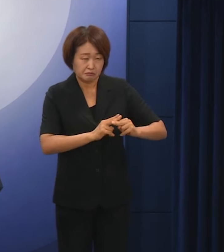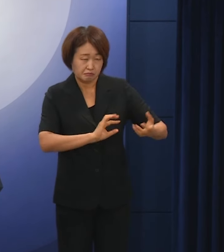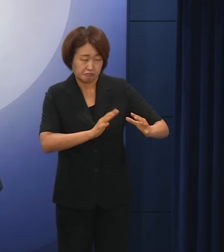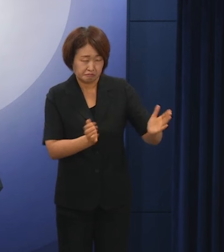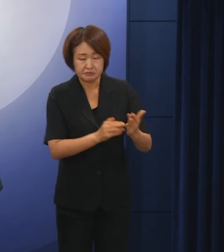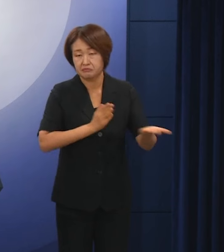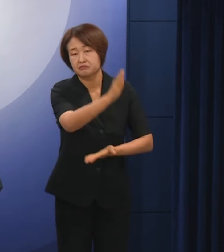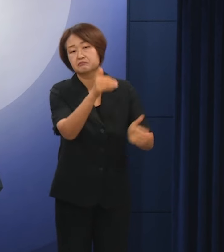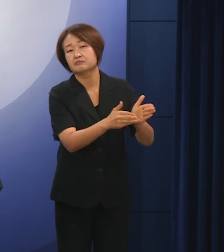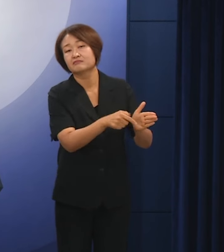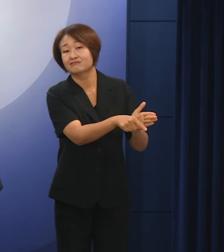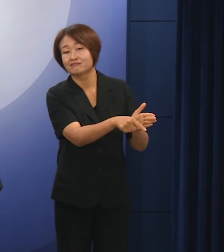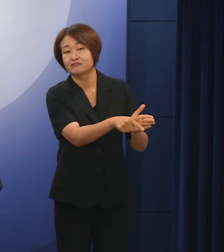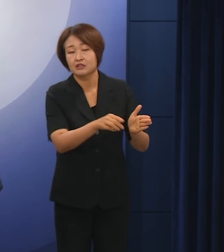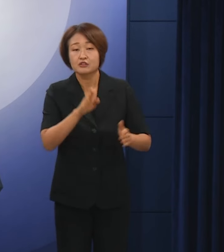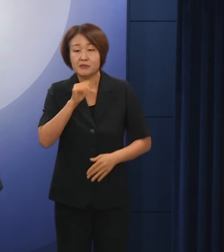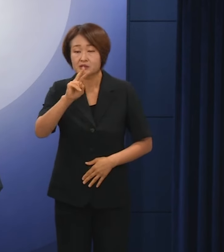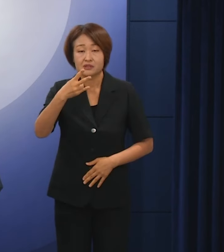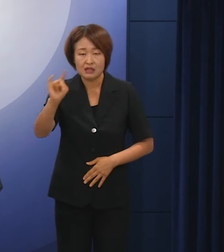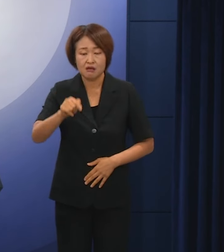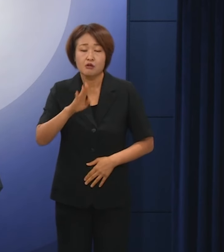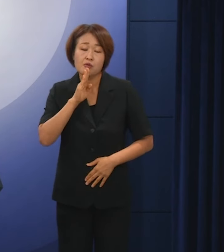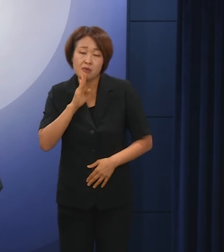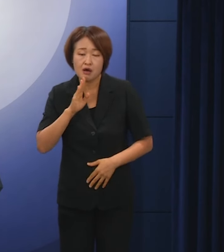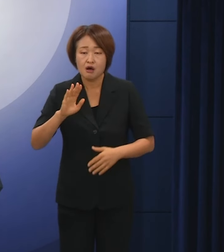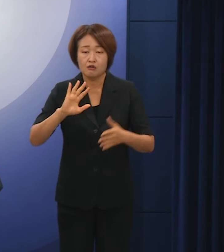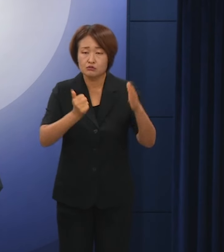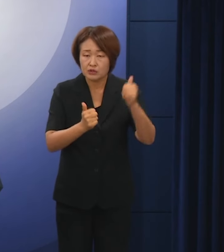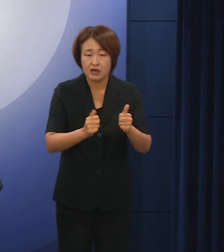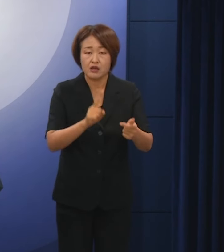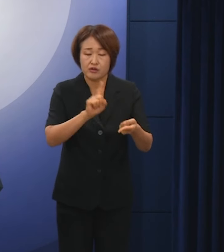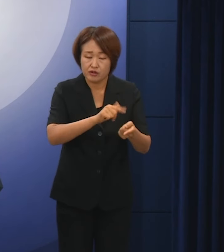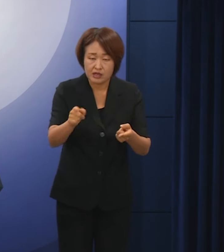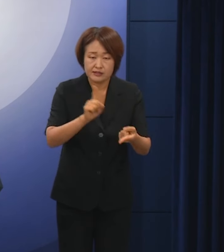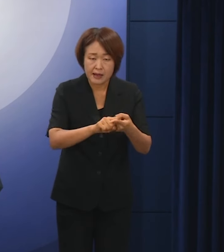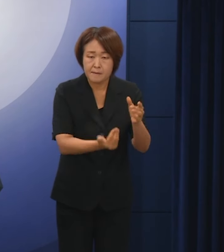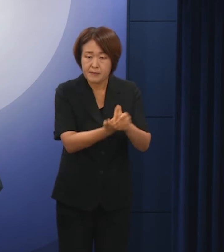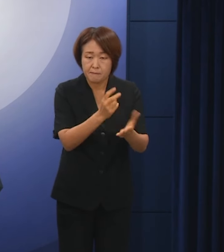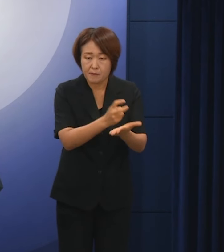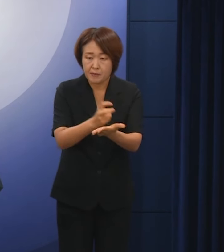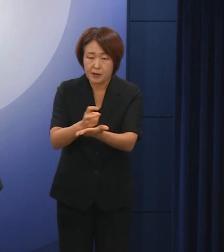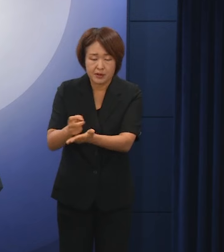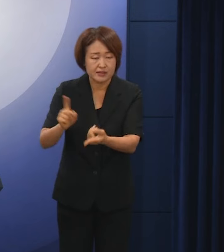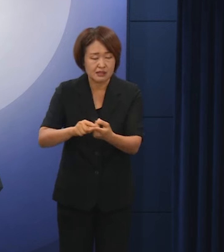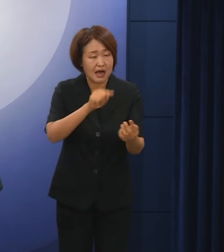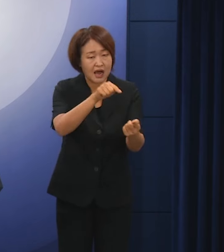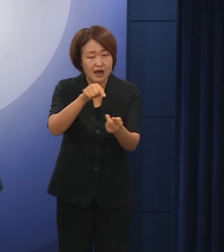21대 국회에서 정부가 국회의 수기 부족으로 말미암아 발생한 법안들의 위헌 요소들을 다수